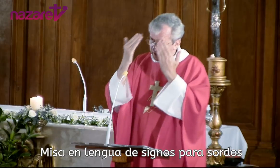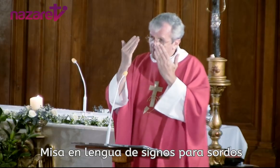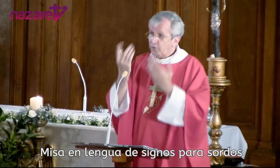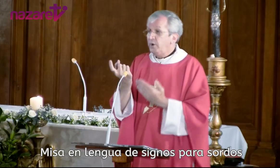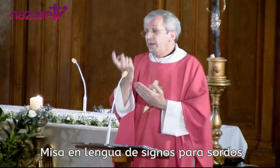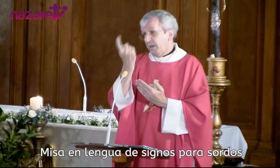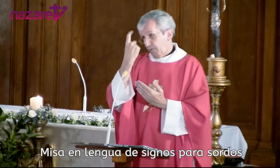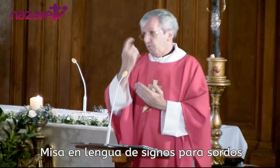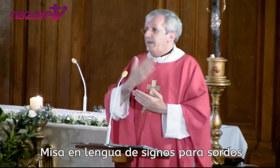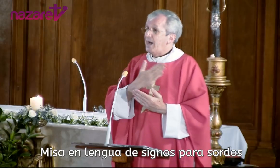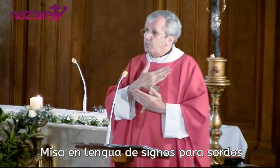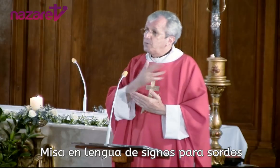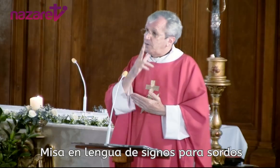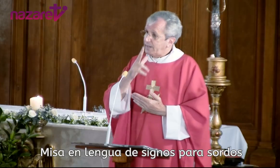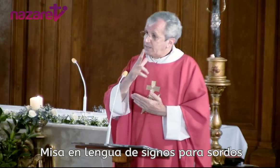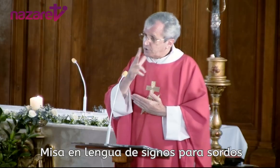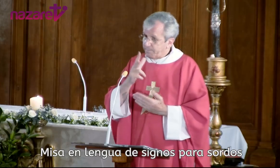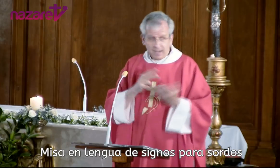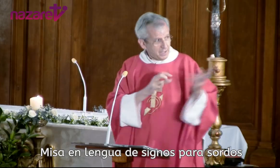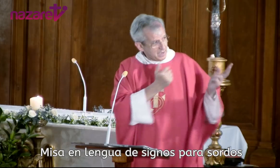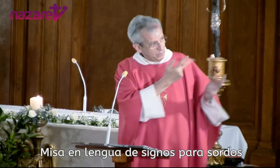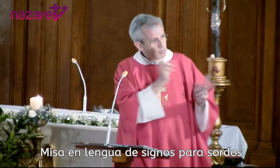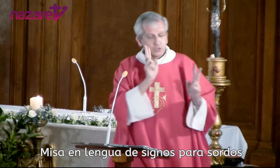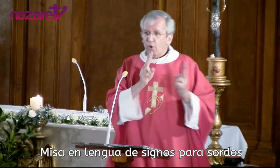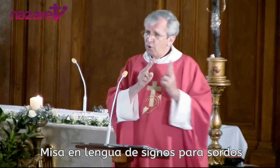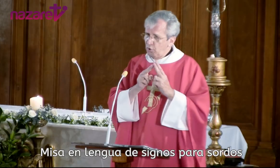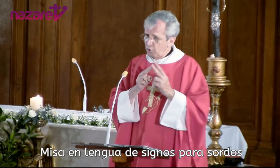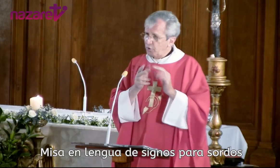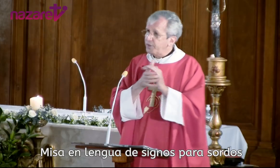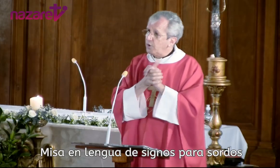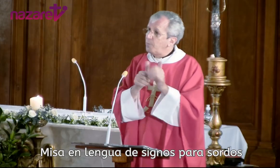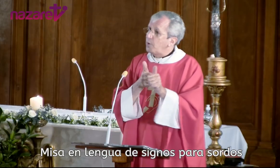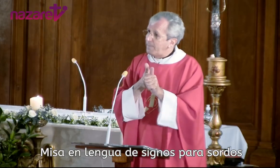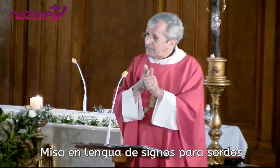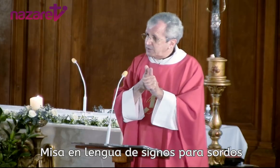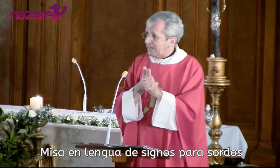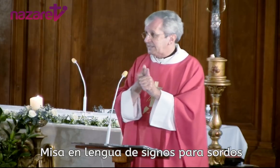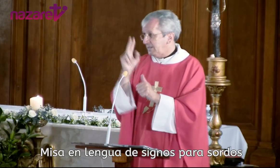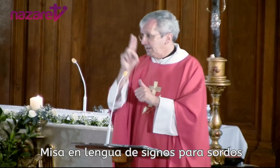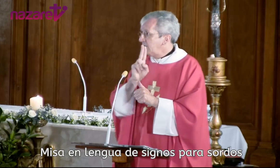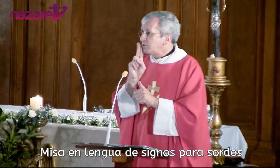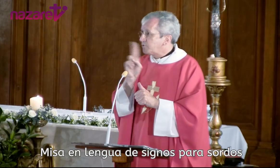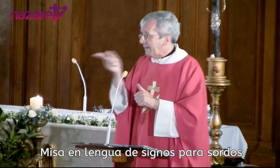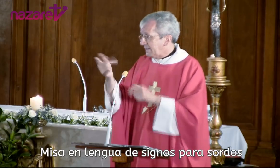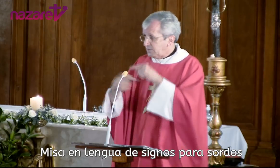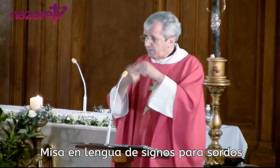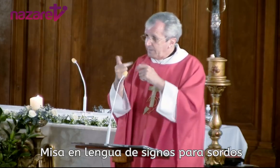recuerdo, que fue alumno en el Josep Pla, algunos lo conocen como compañeros de clase, sus padres y su familia